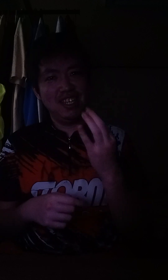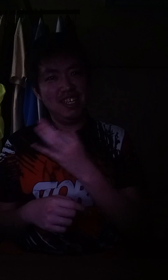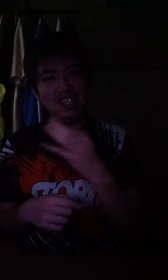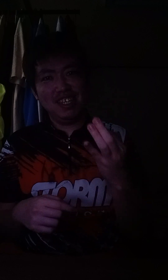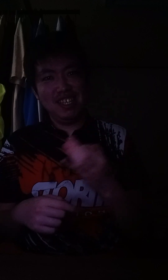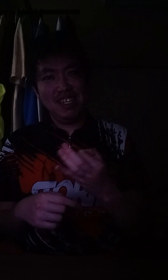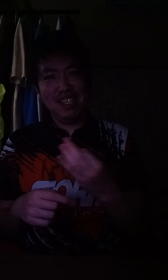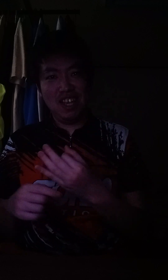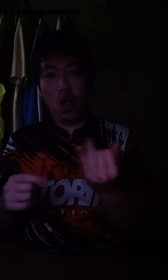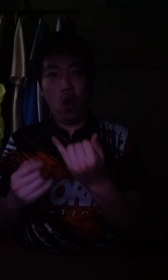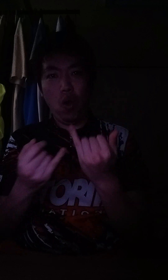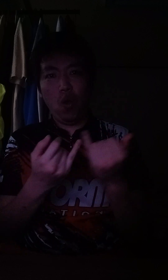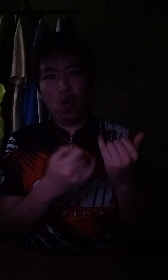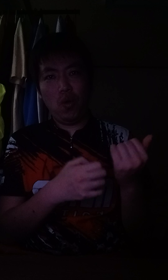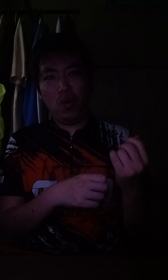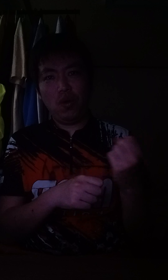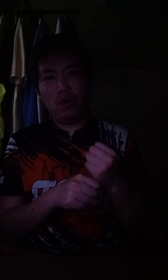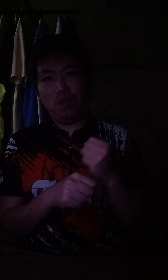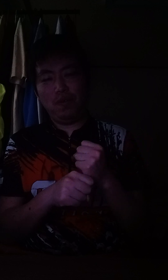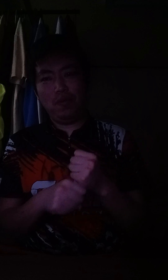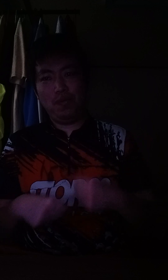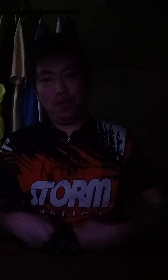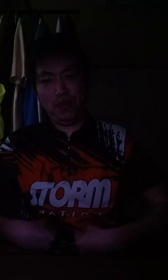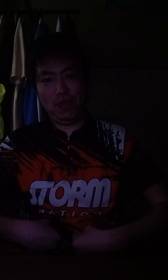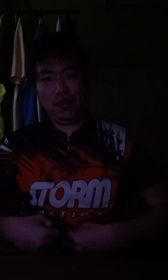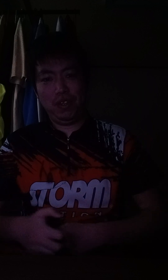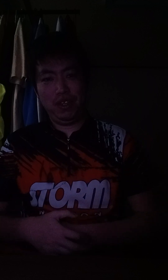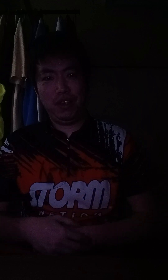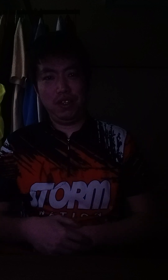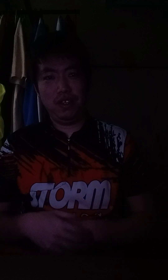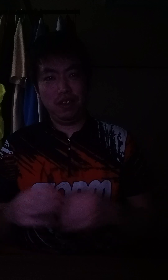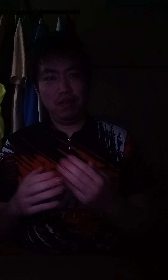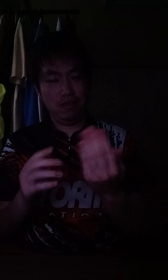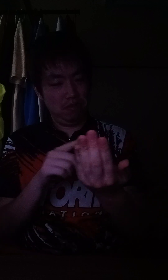안 나갈 거야. 어딜 나가? 아빠 여기 봐봐.